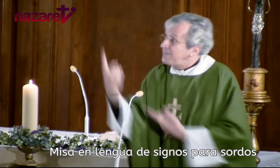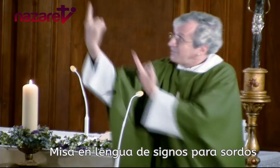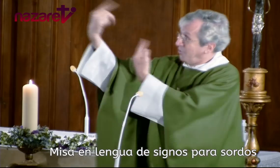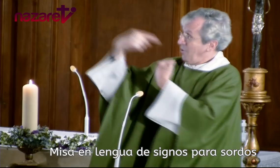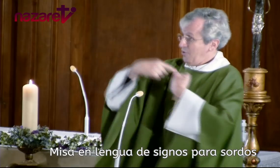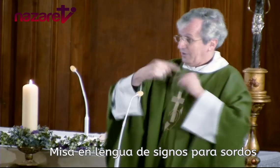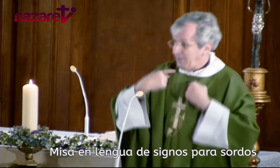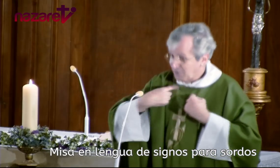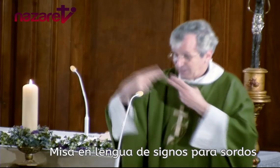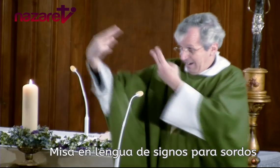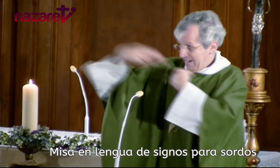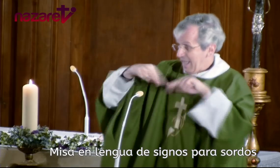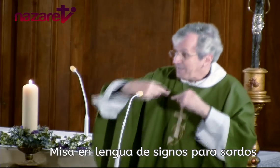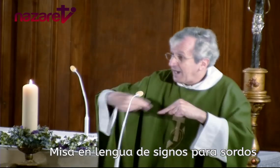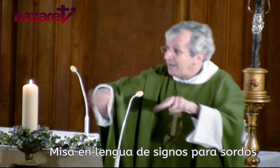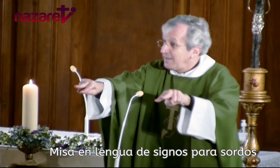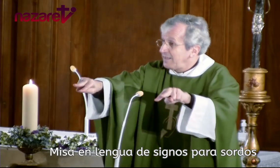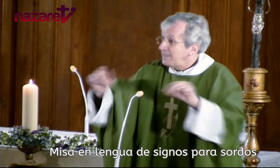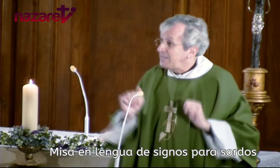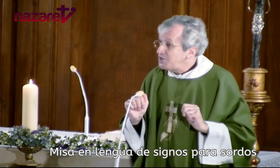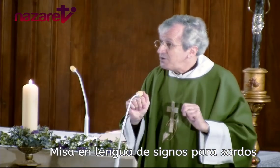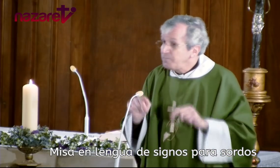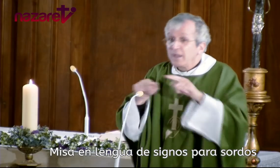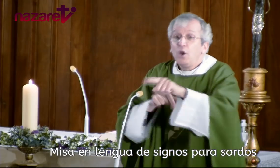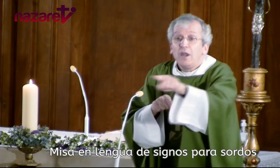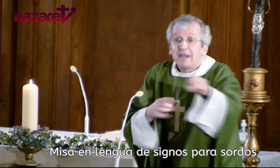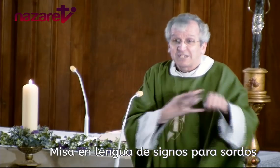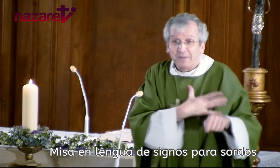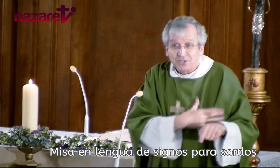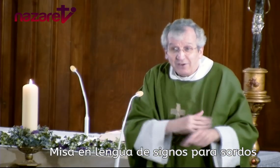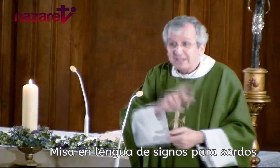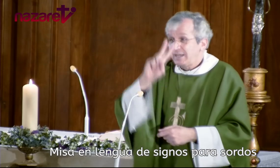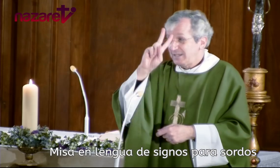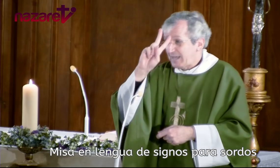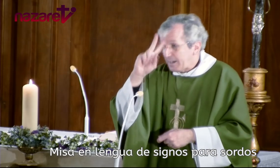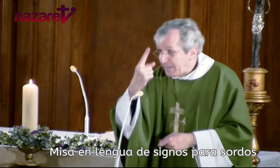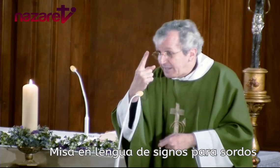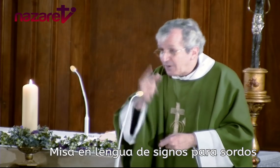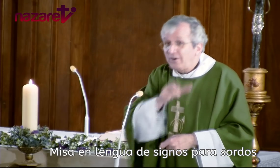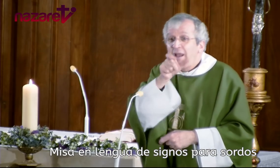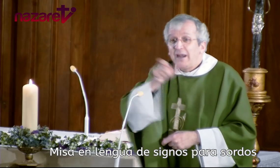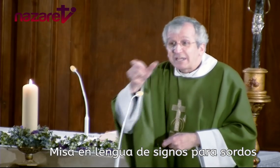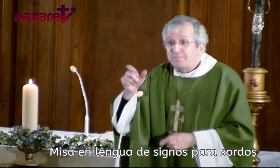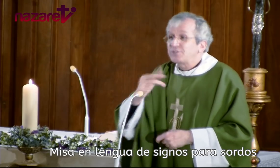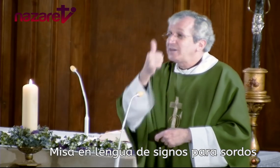diciendo lo que Dios le había dicho, las personas se arrepintieron, las personas